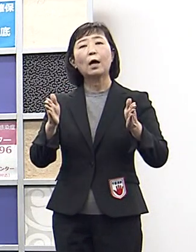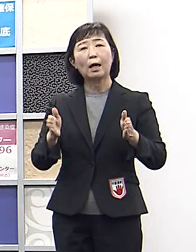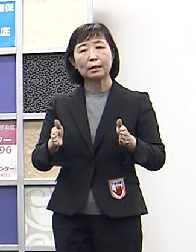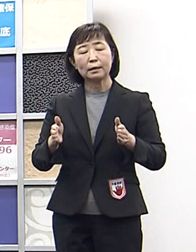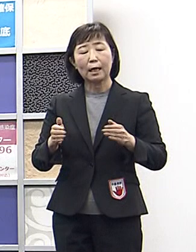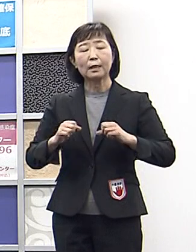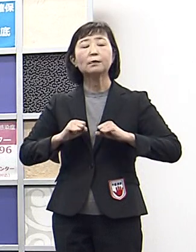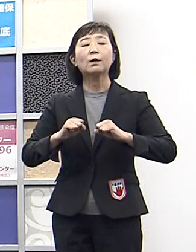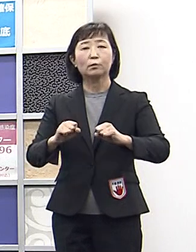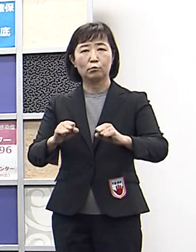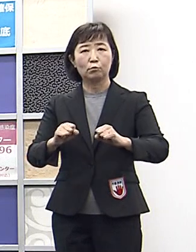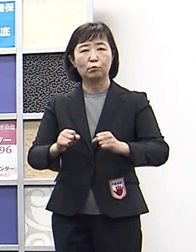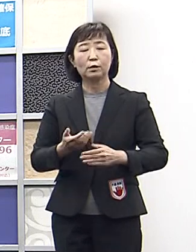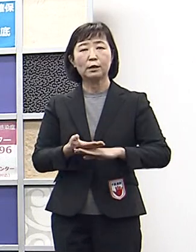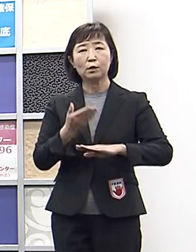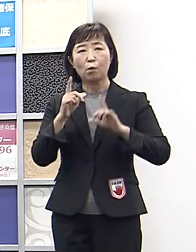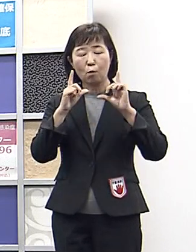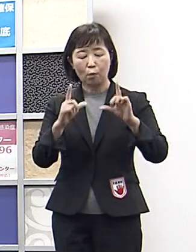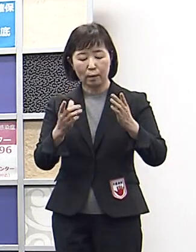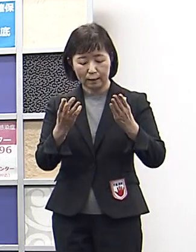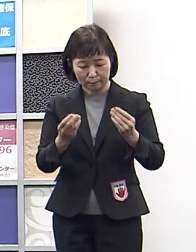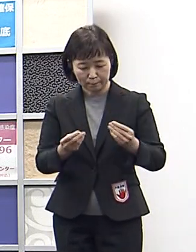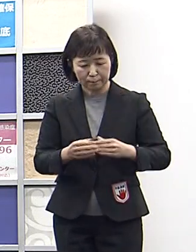てまいります以上でございます